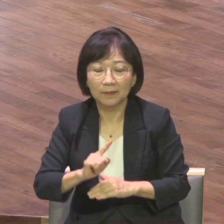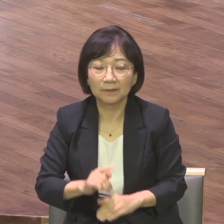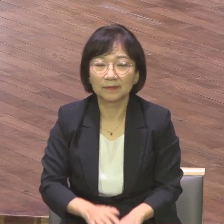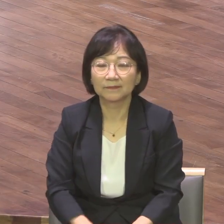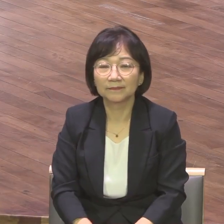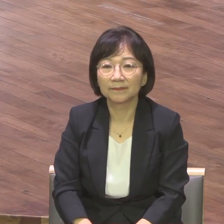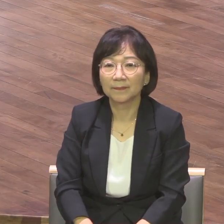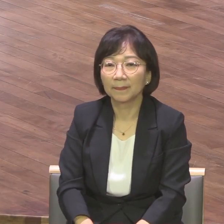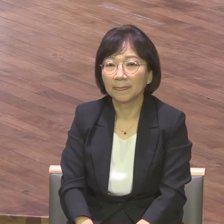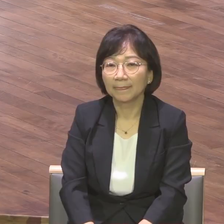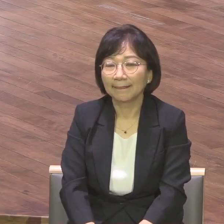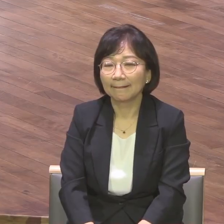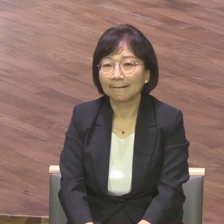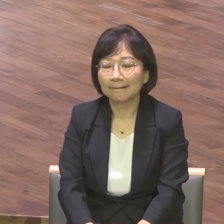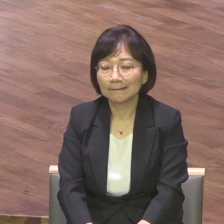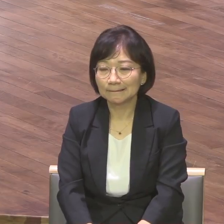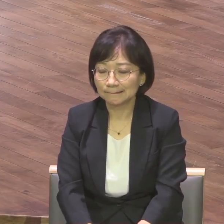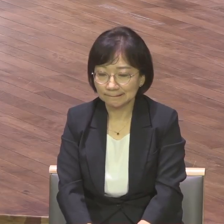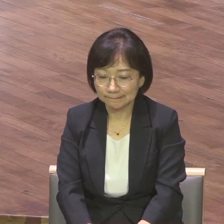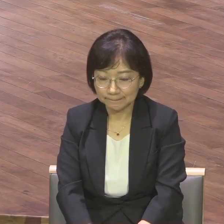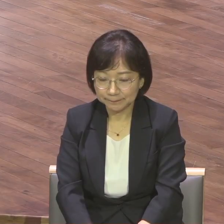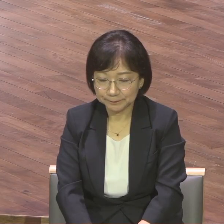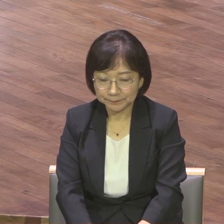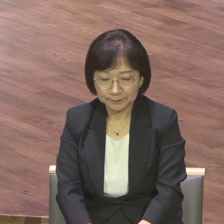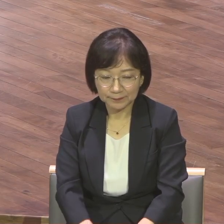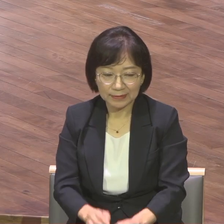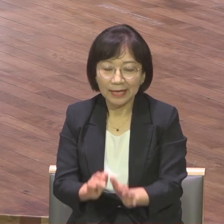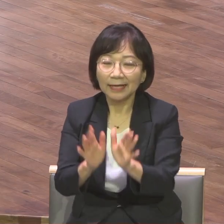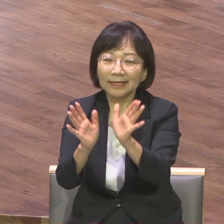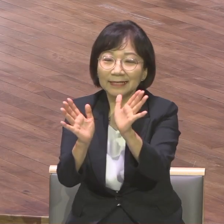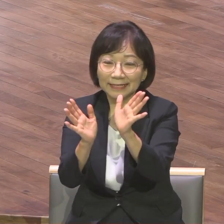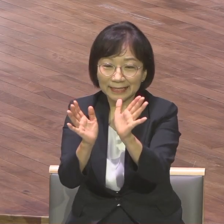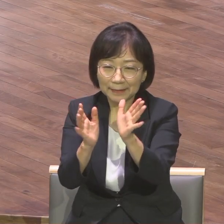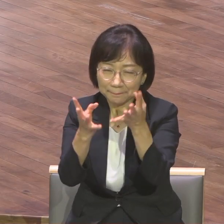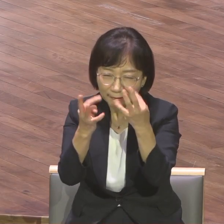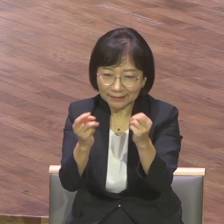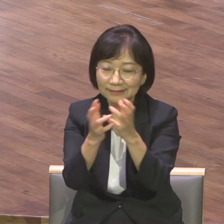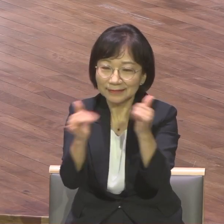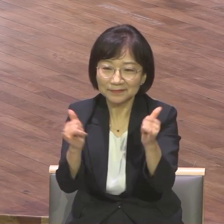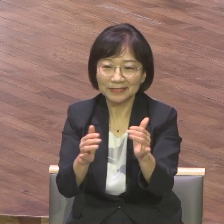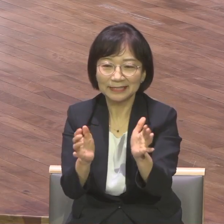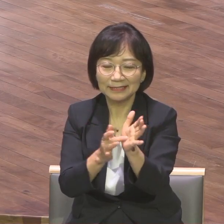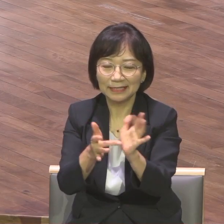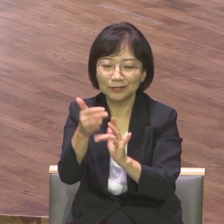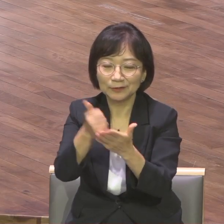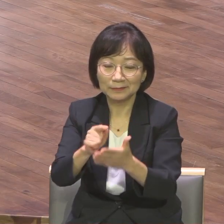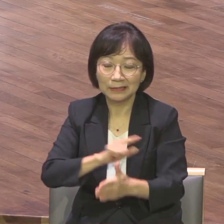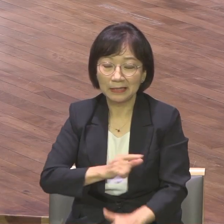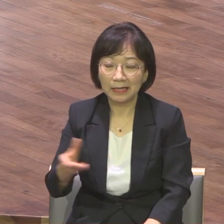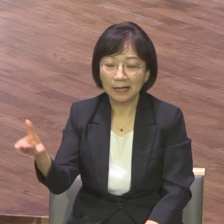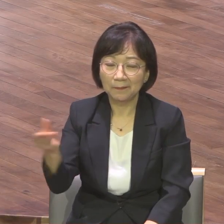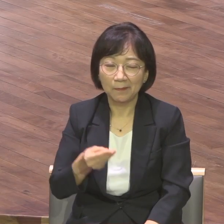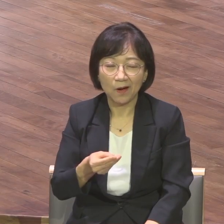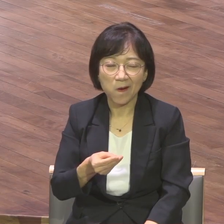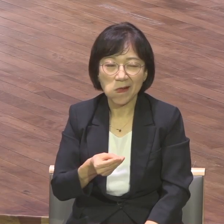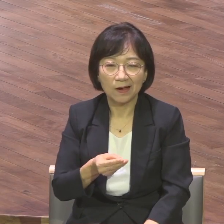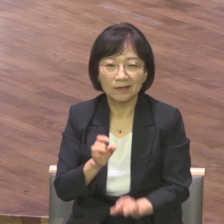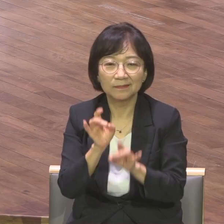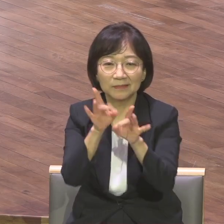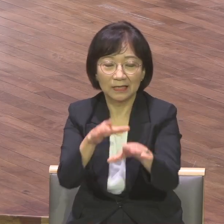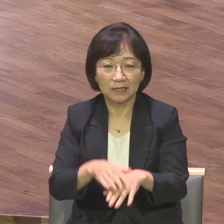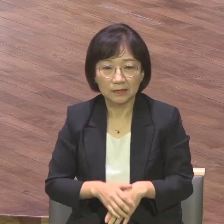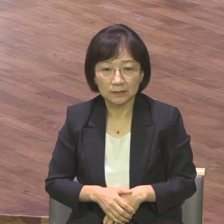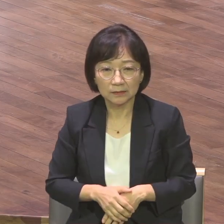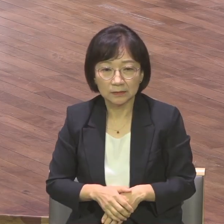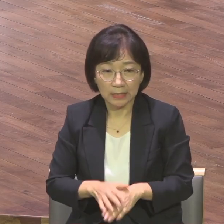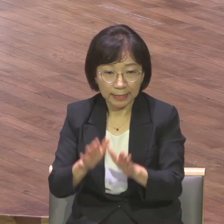것이 많은 사람이 예수님의 이름을 빙자하여 미혹한다 그랬어요. 예수님 오실